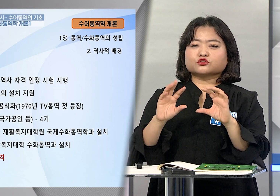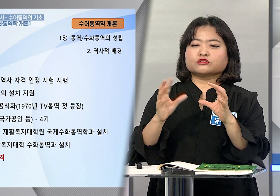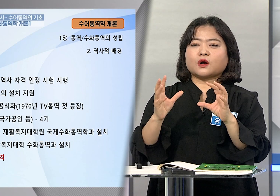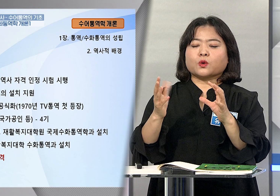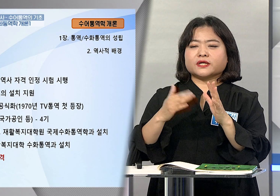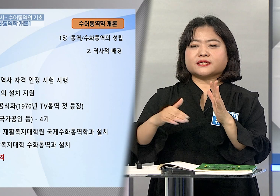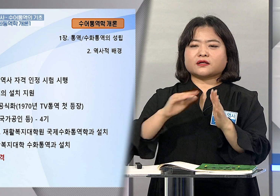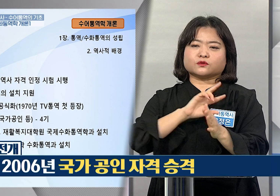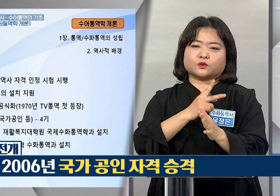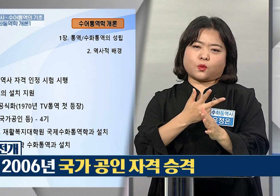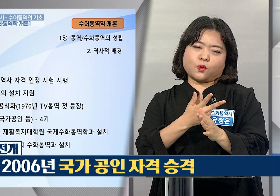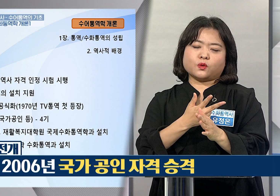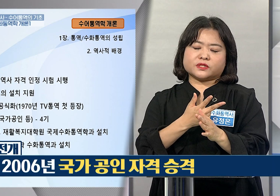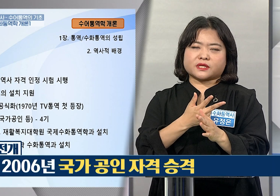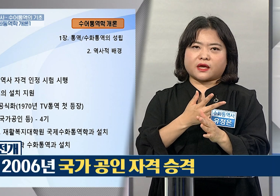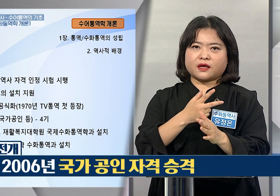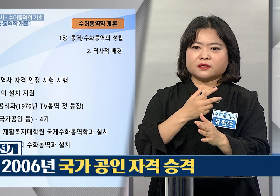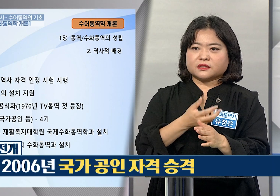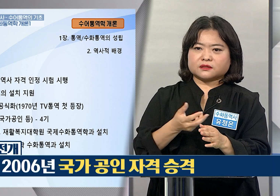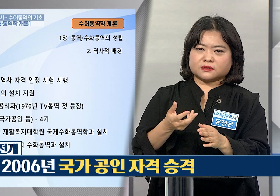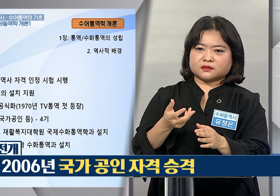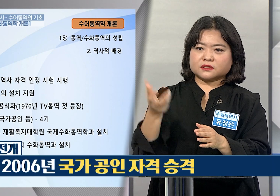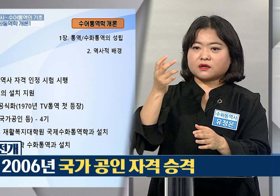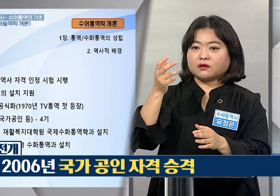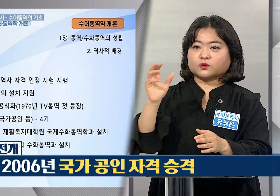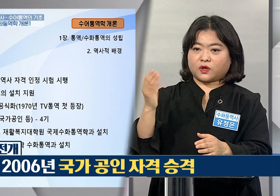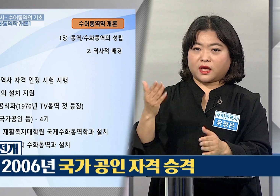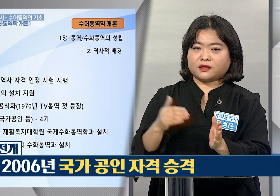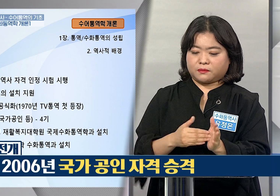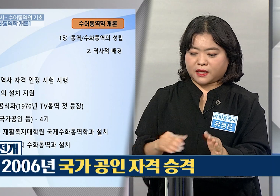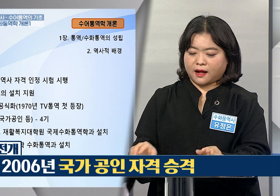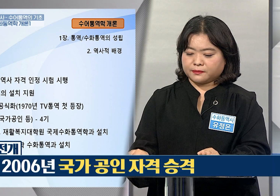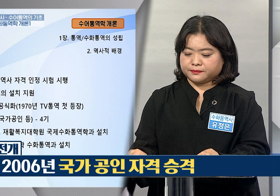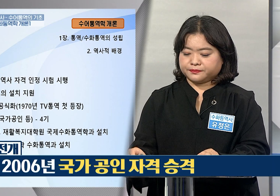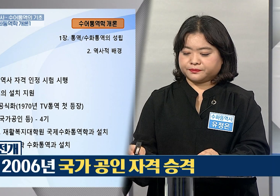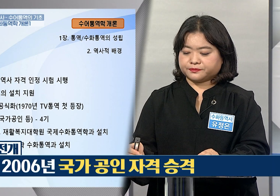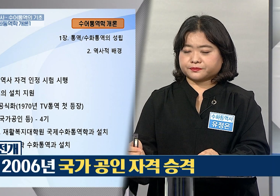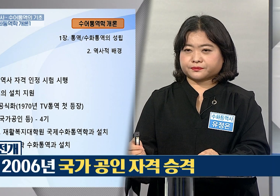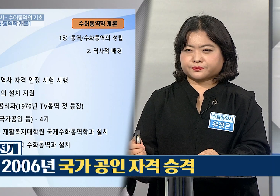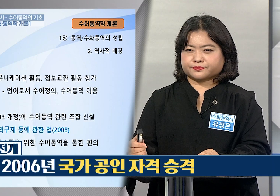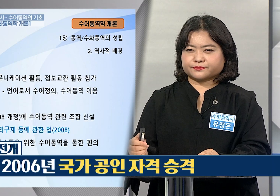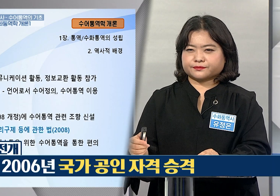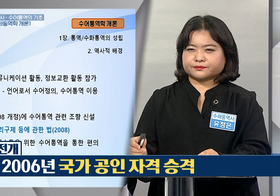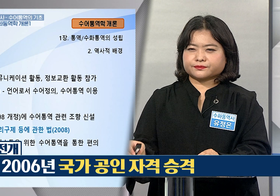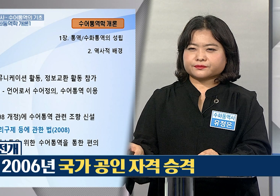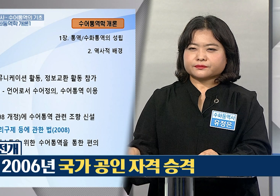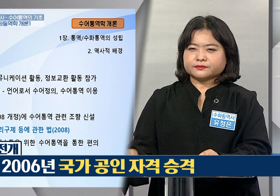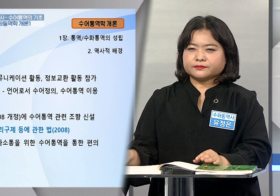2006년에는 국가공인 자격으로 이제 승격되게 됩니다.